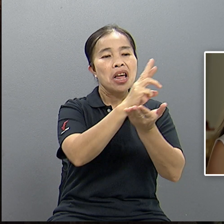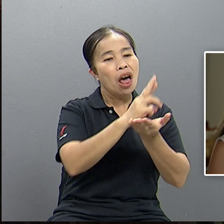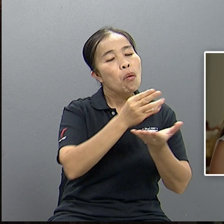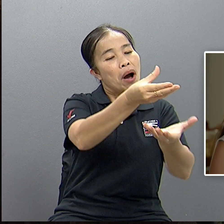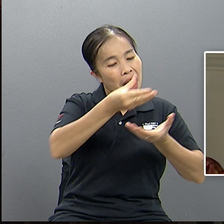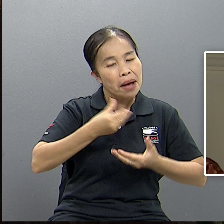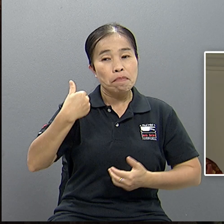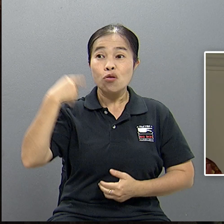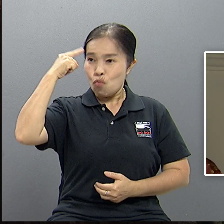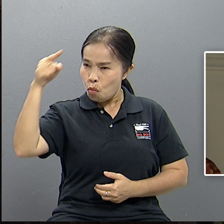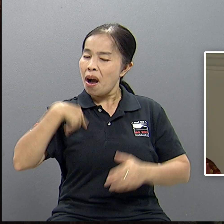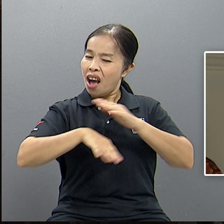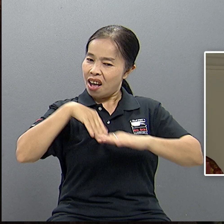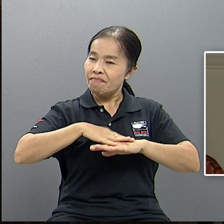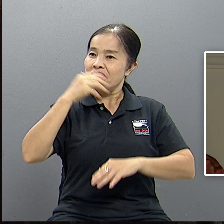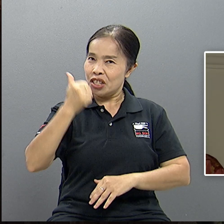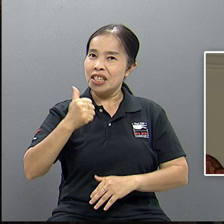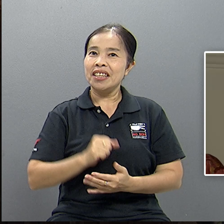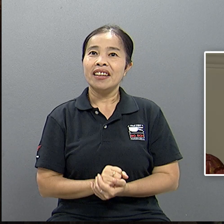วยซะด้วย